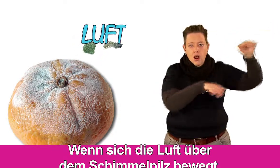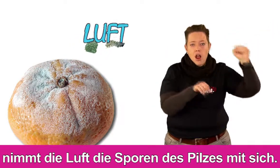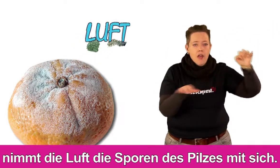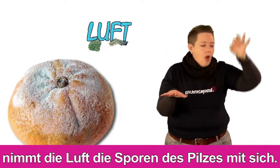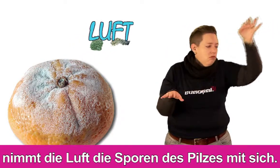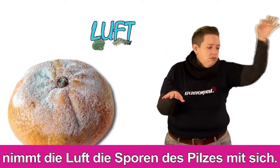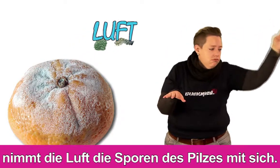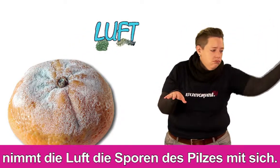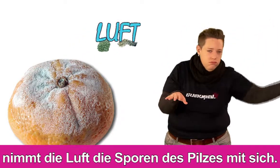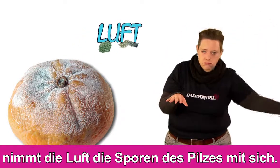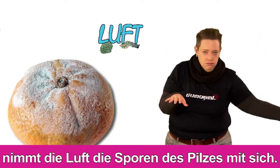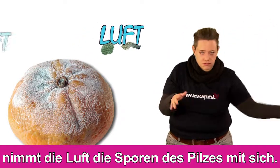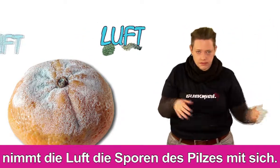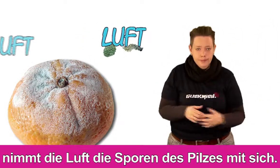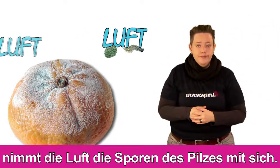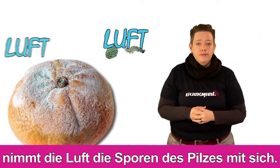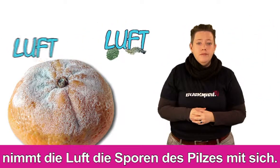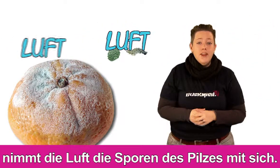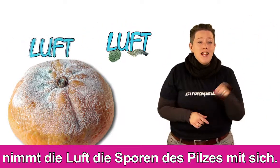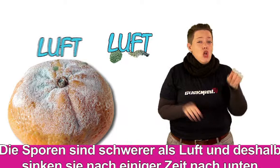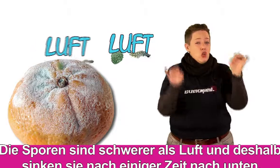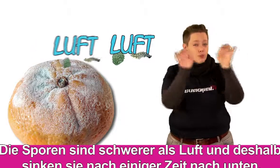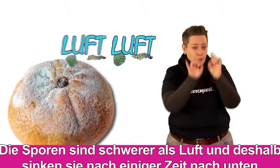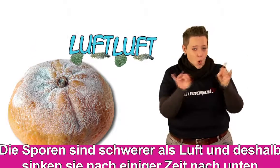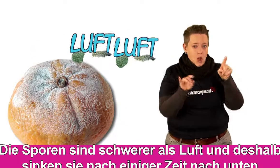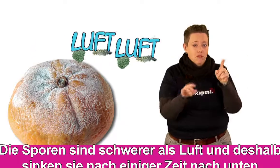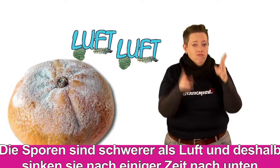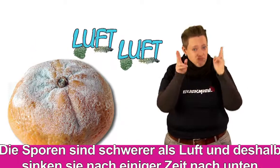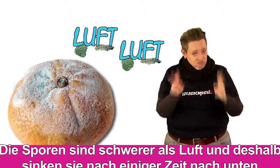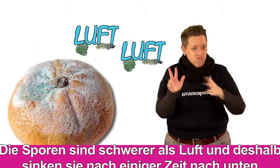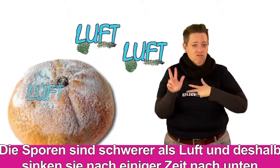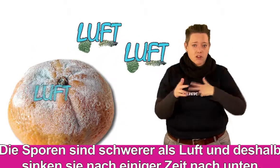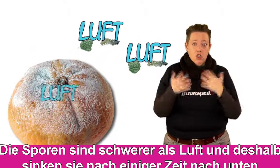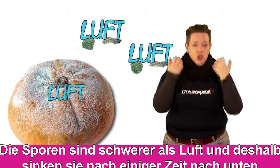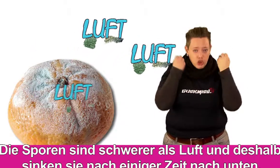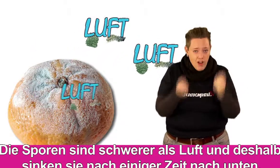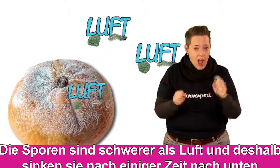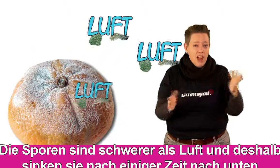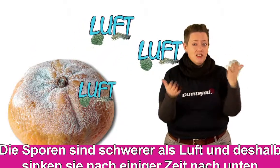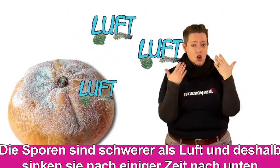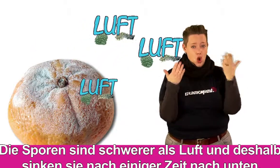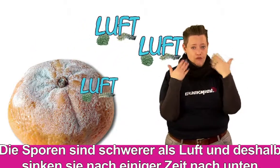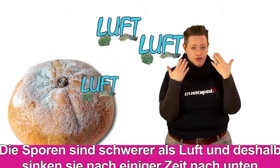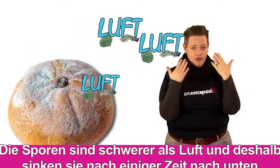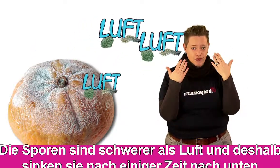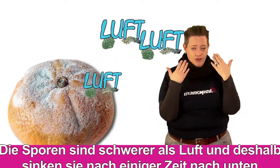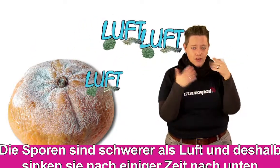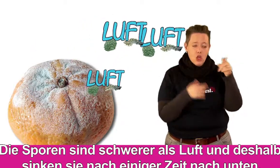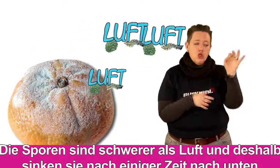nimmt die Luft die Sporen des Pilzes mit sich. Die Sporen sind schwerer als Luft und deshalb sinken sie nach einiger